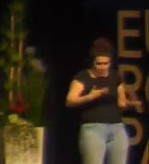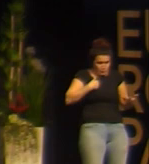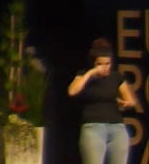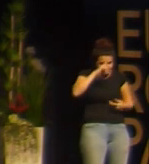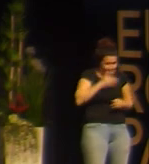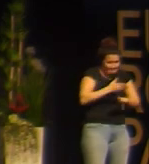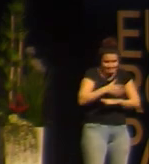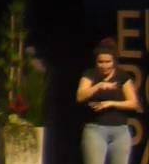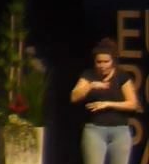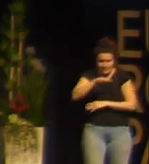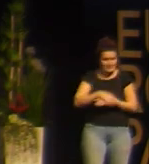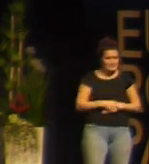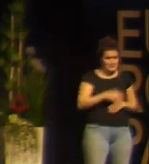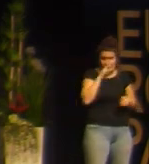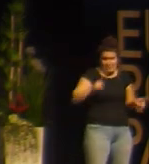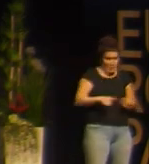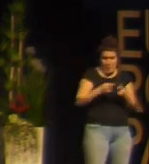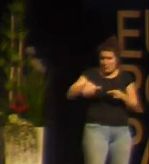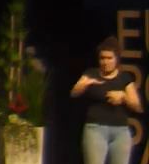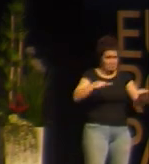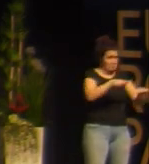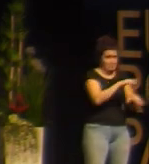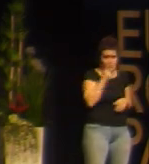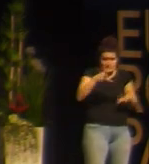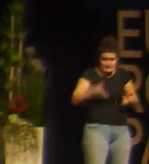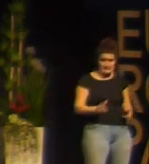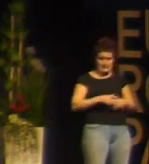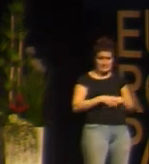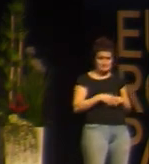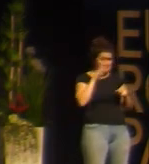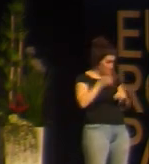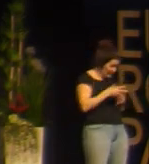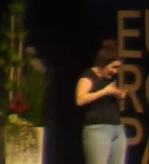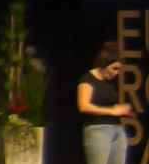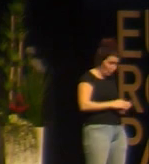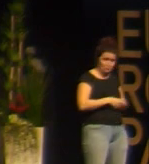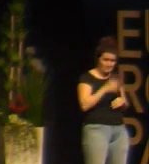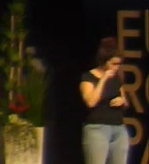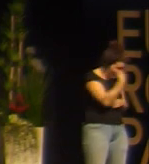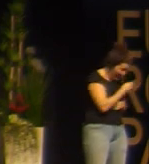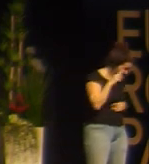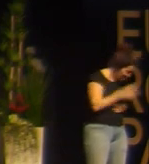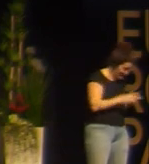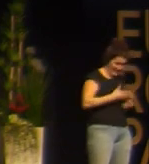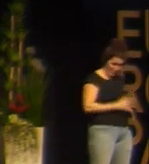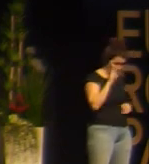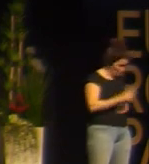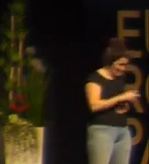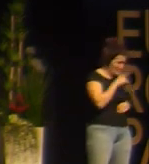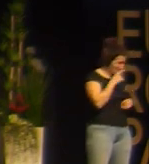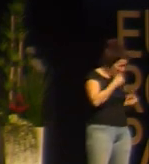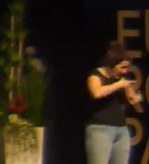pues entonces da igual por donde vayas siéntate mira a tus hijos a tus hijas a la cara mira el hoy